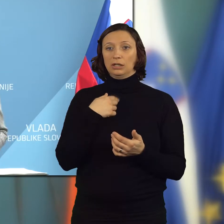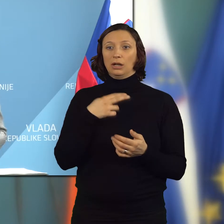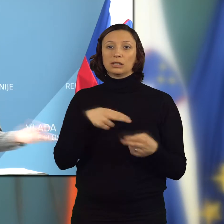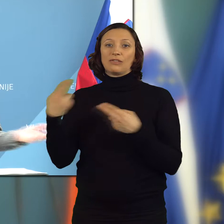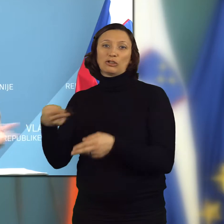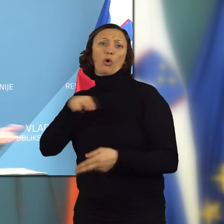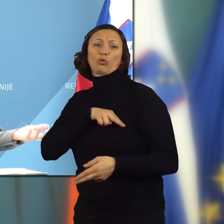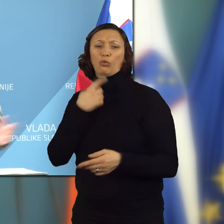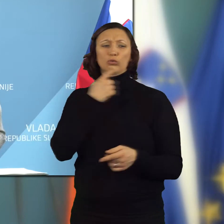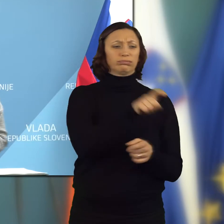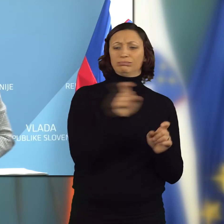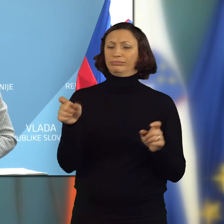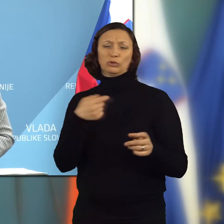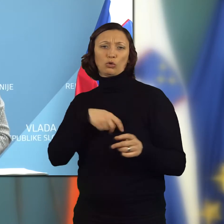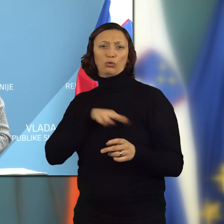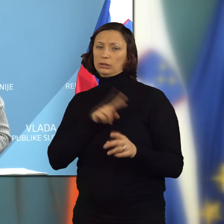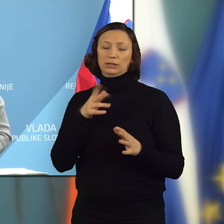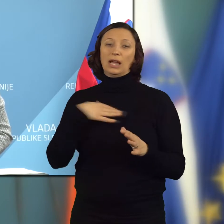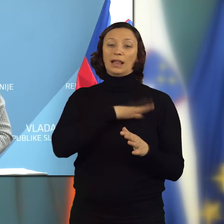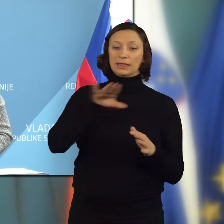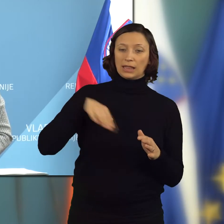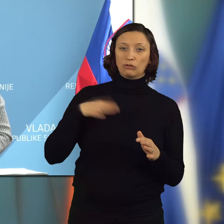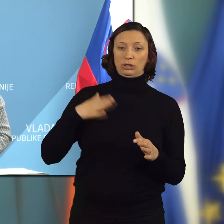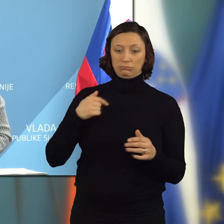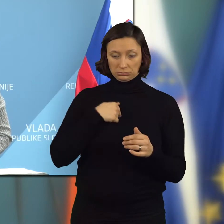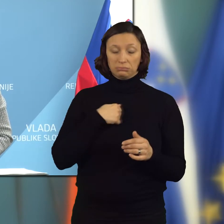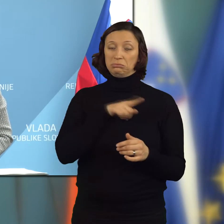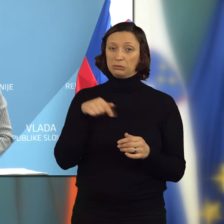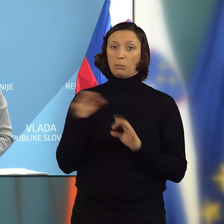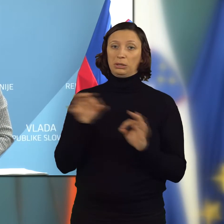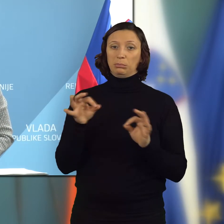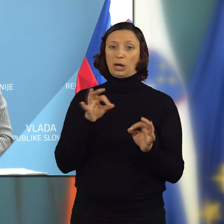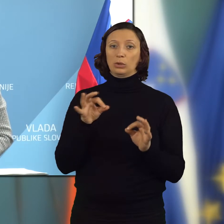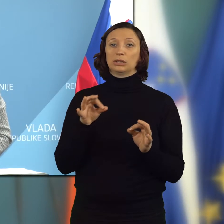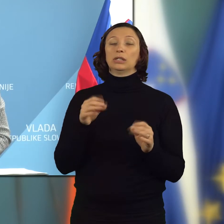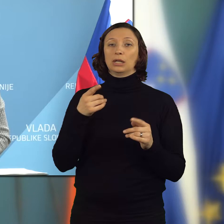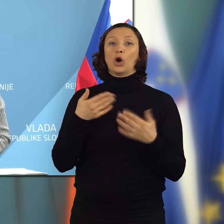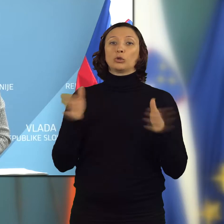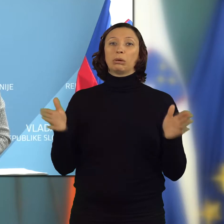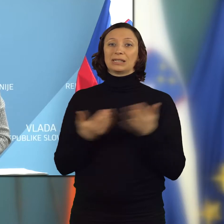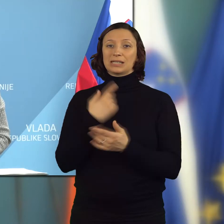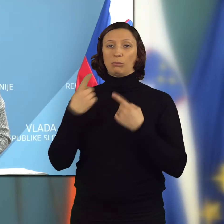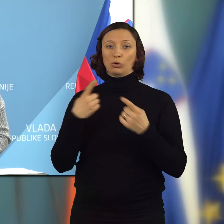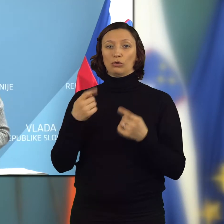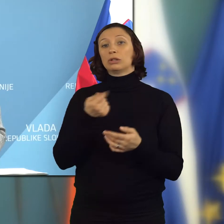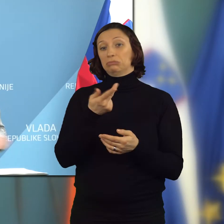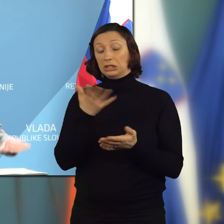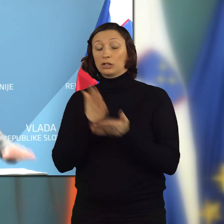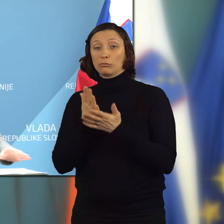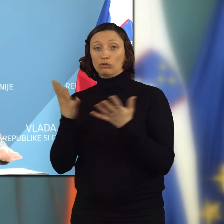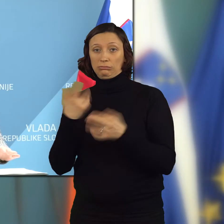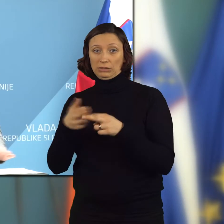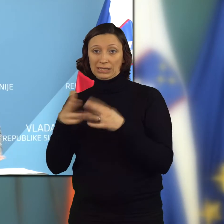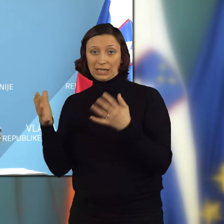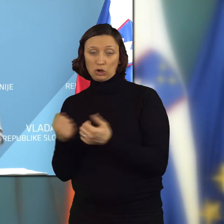zdaj zvračala odgovornosti na eno ali drugo stran. Na naši strani je pripravljenost in smo odprti za pogovore. In nekaj smo jih